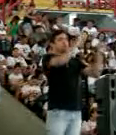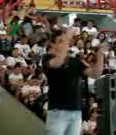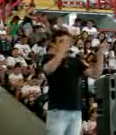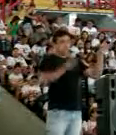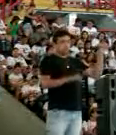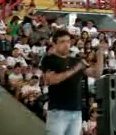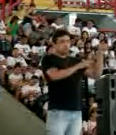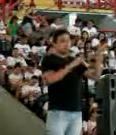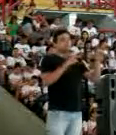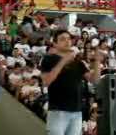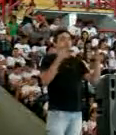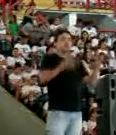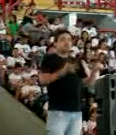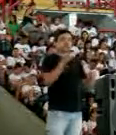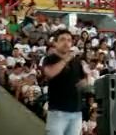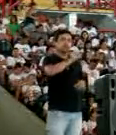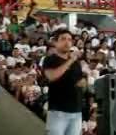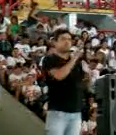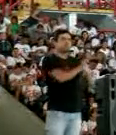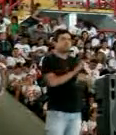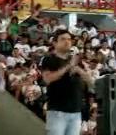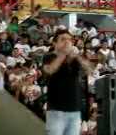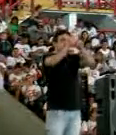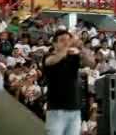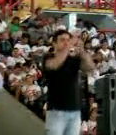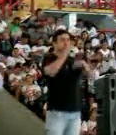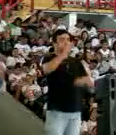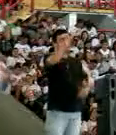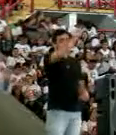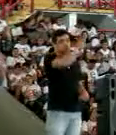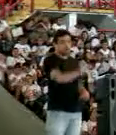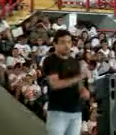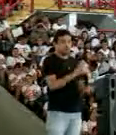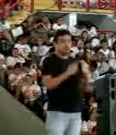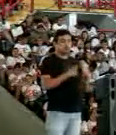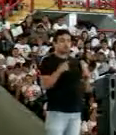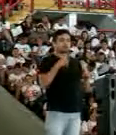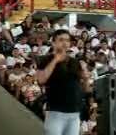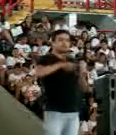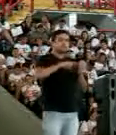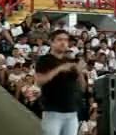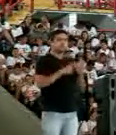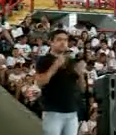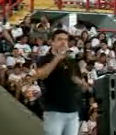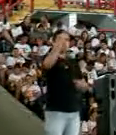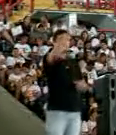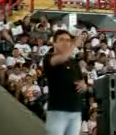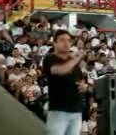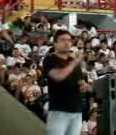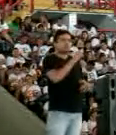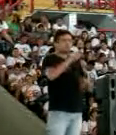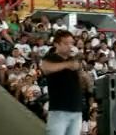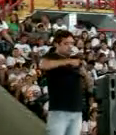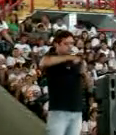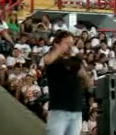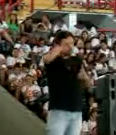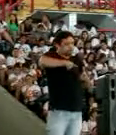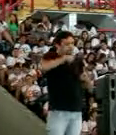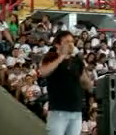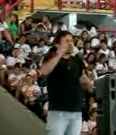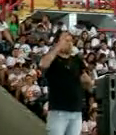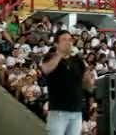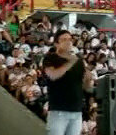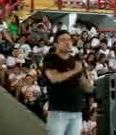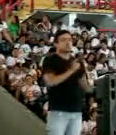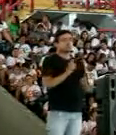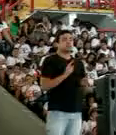ele defendia maior autonomia para as províncias, achando que, tendo autonomia, eles iriam conseguir resolver seus problemas.